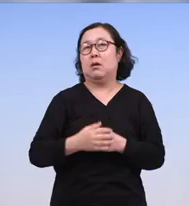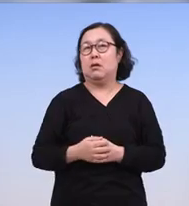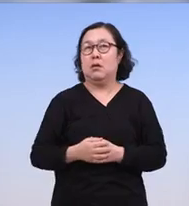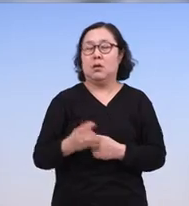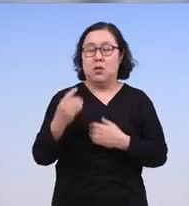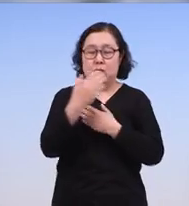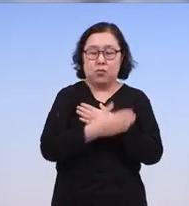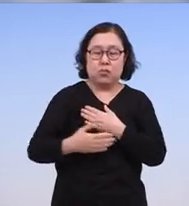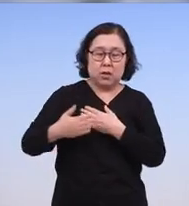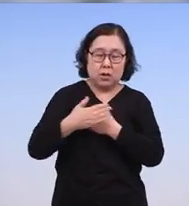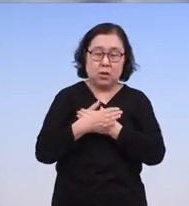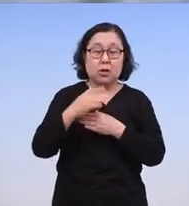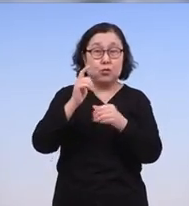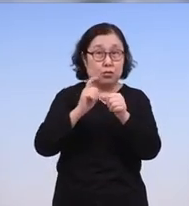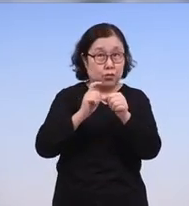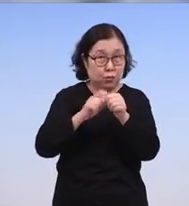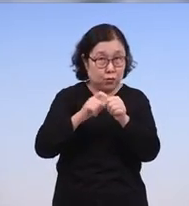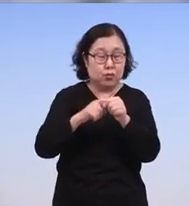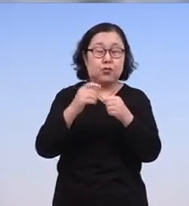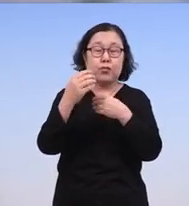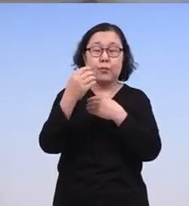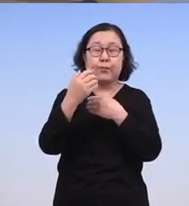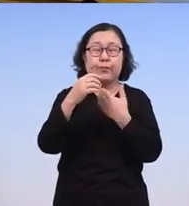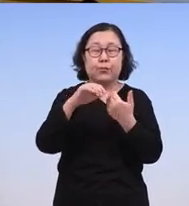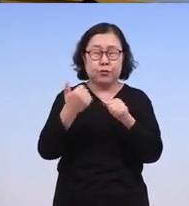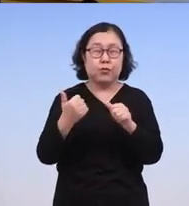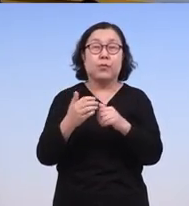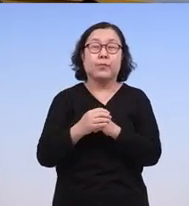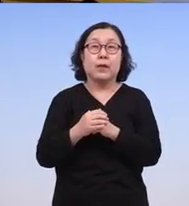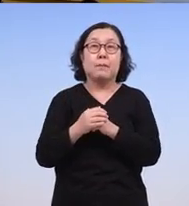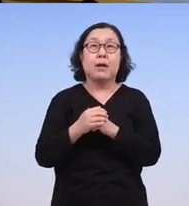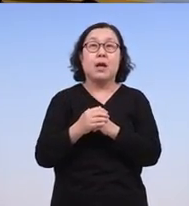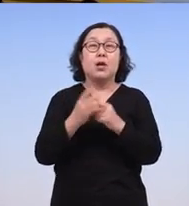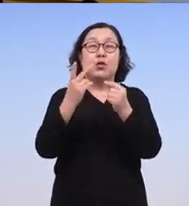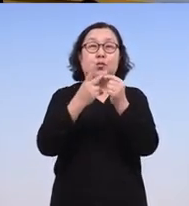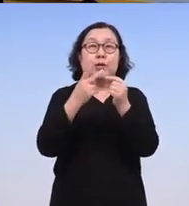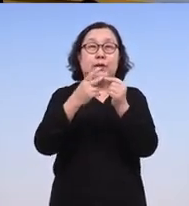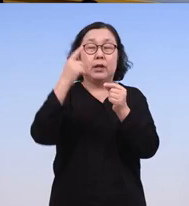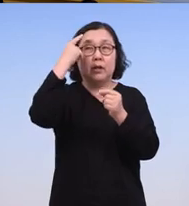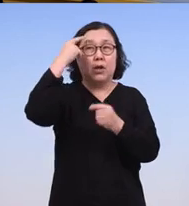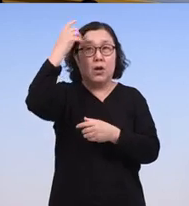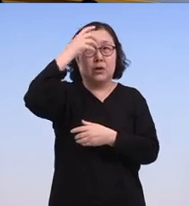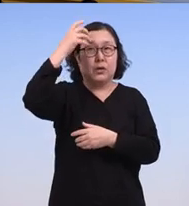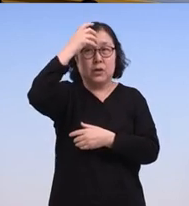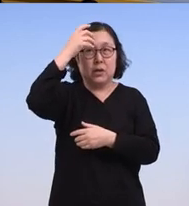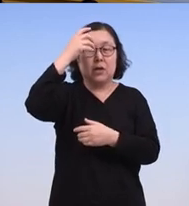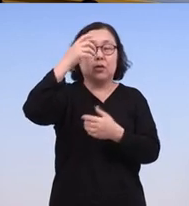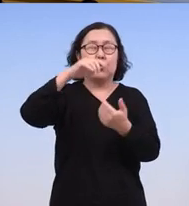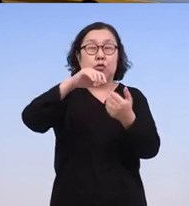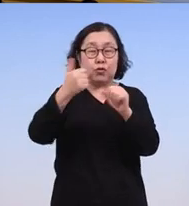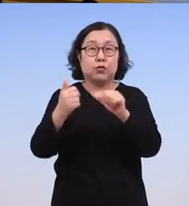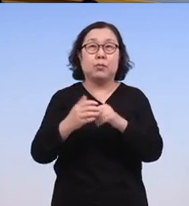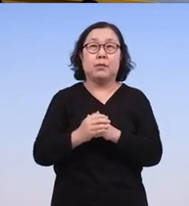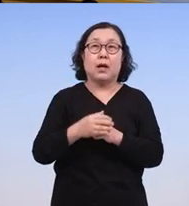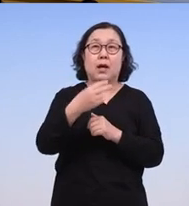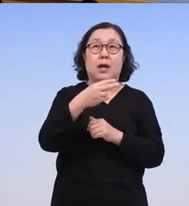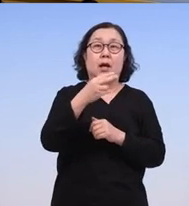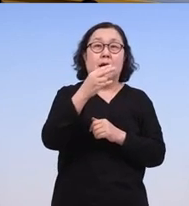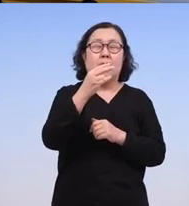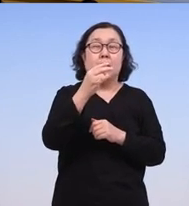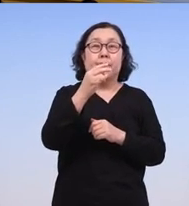이게 육체적인 죽음이고, 그런가 하면은 성경이 말하는 두 번째 죽음은 영적인 죽음입니다. 그